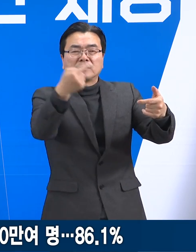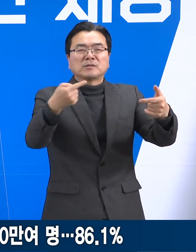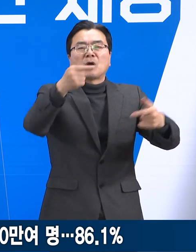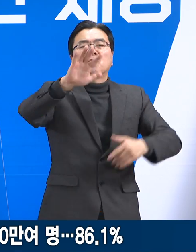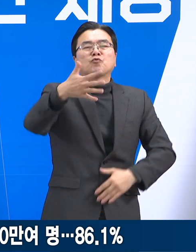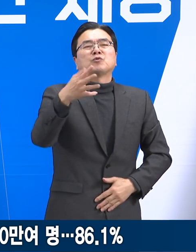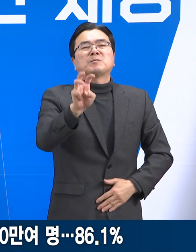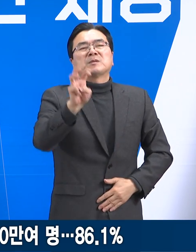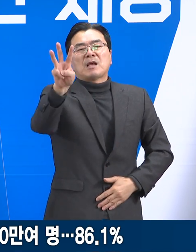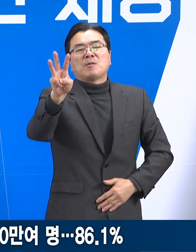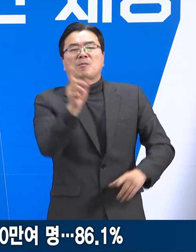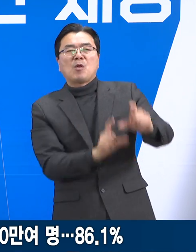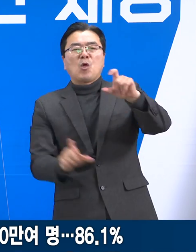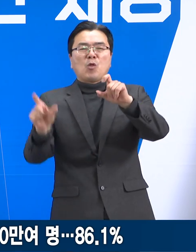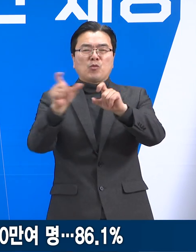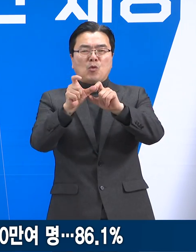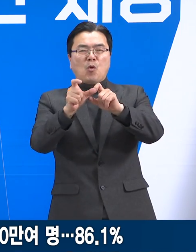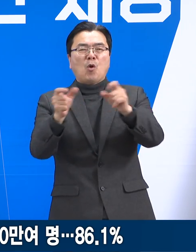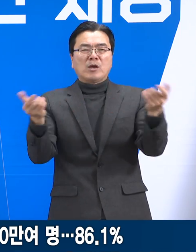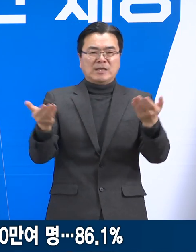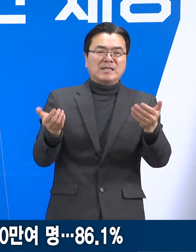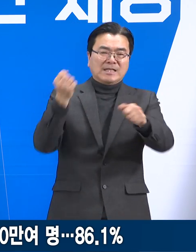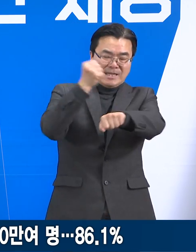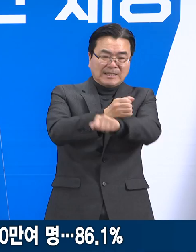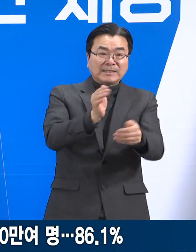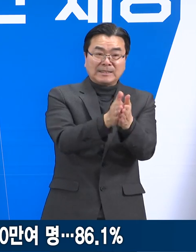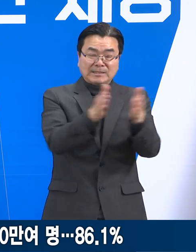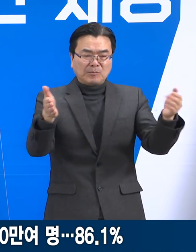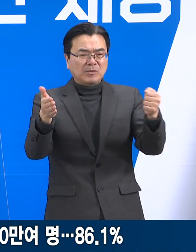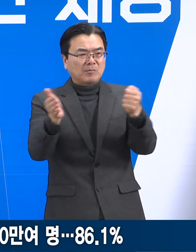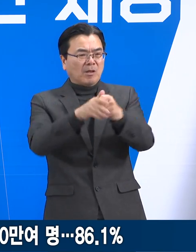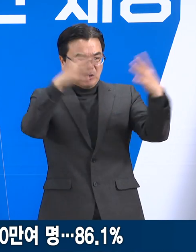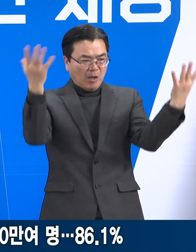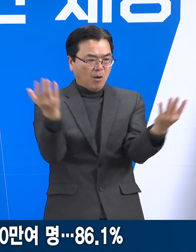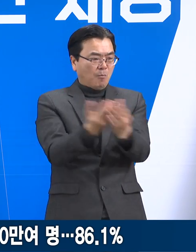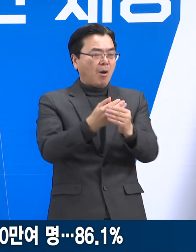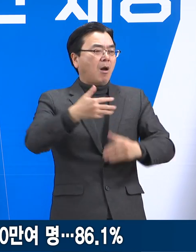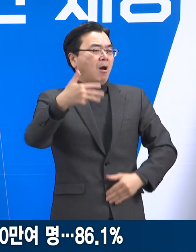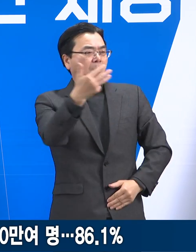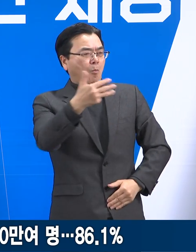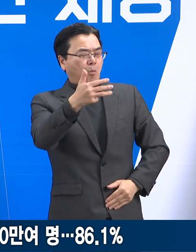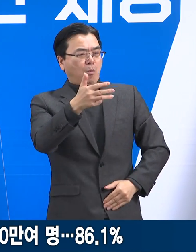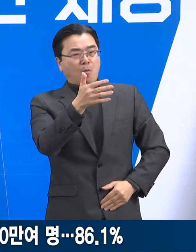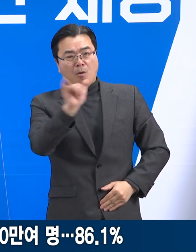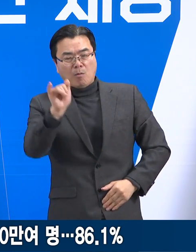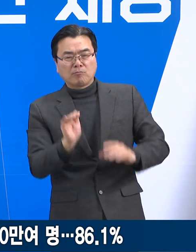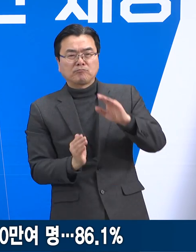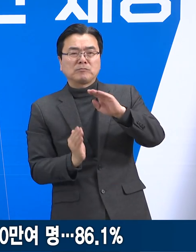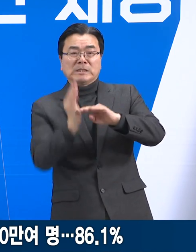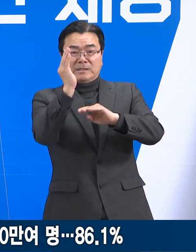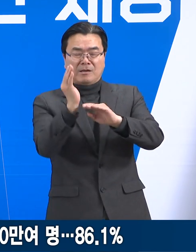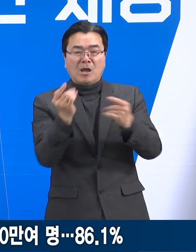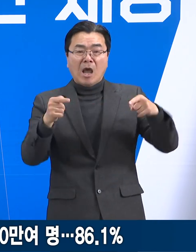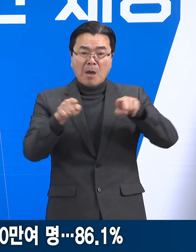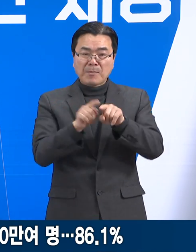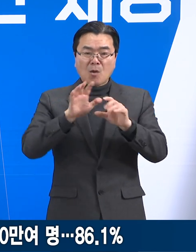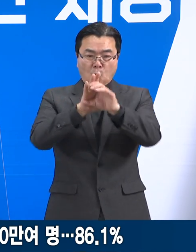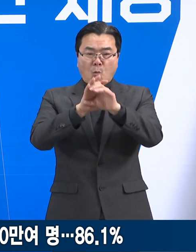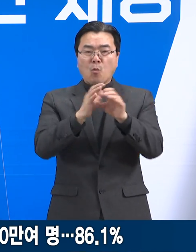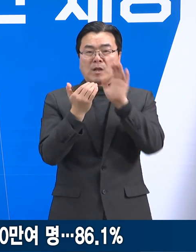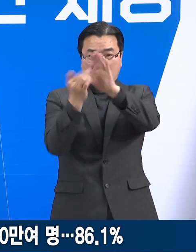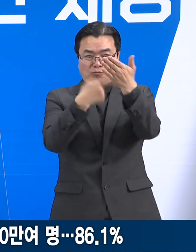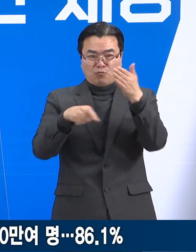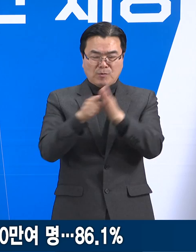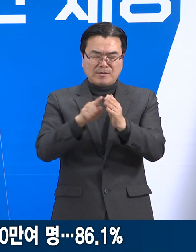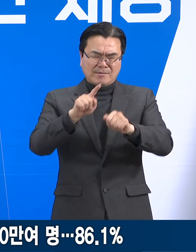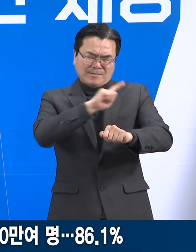1,094명의 인력을 추가로 투입하여 총 8,320명의 보건소 인력이 코로나19 대응에 총력을